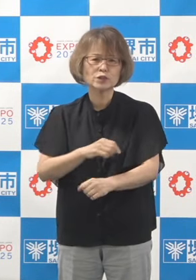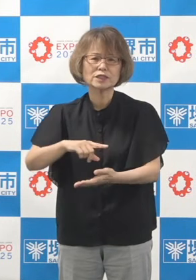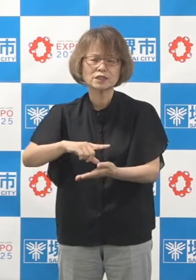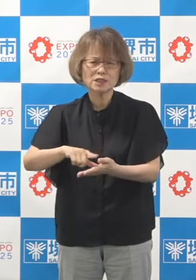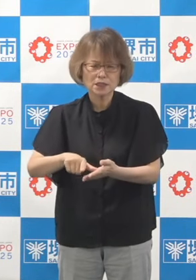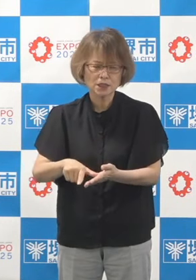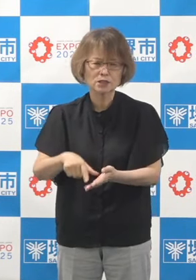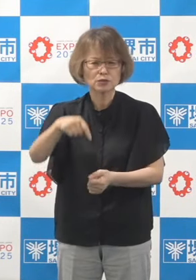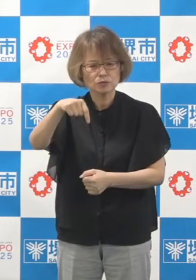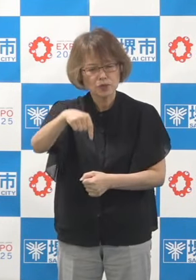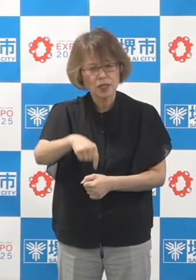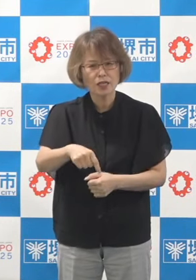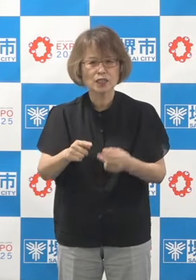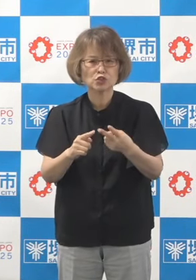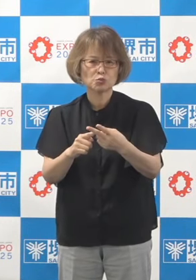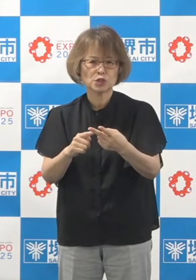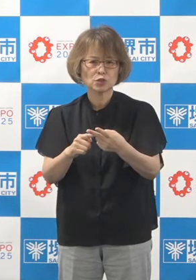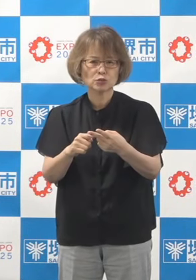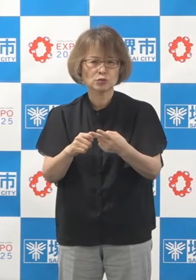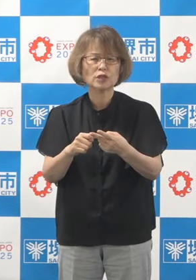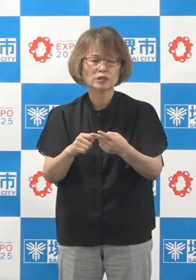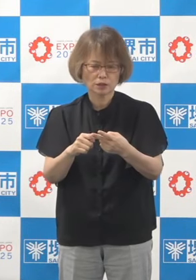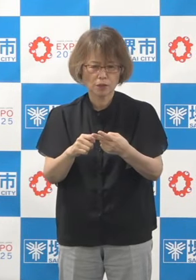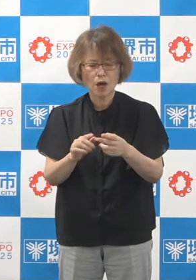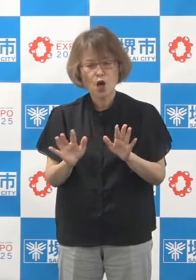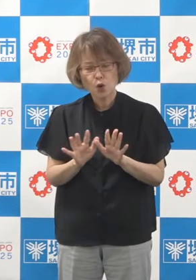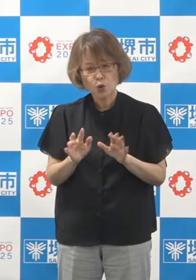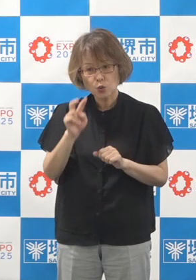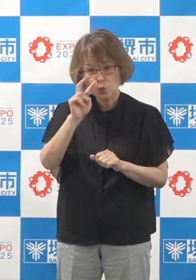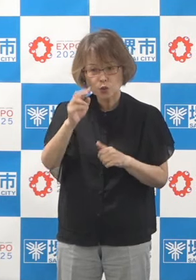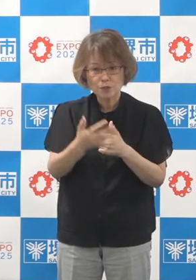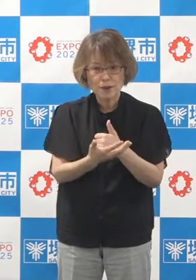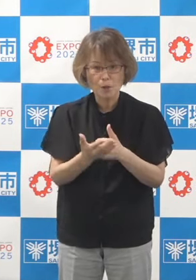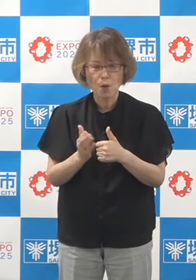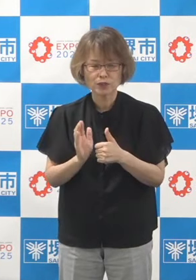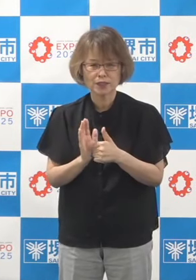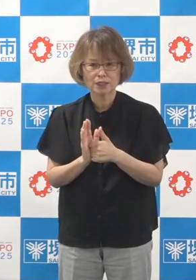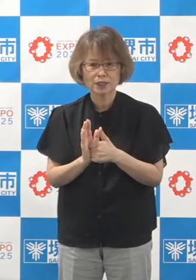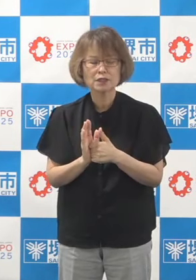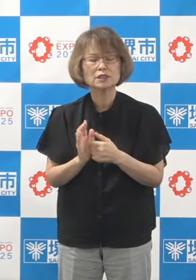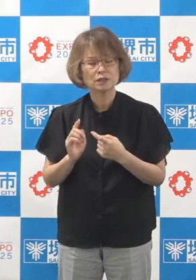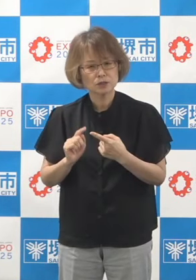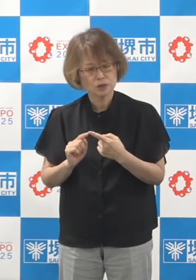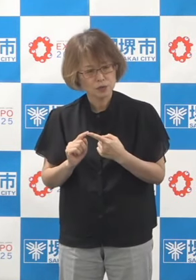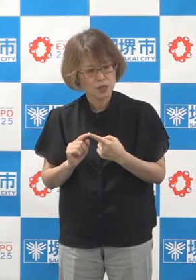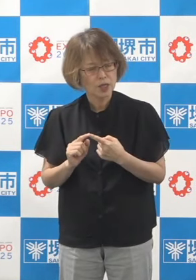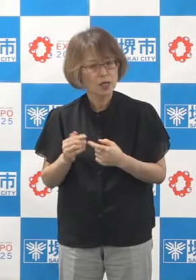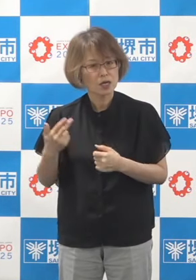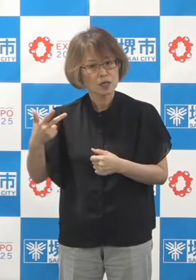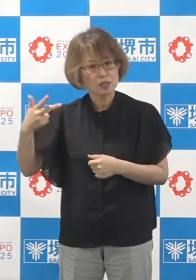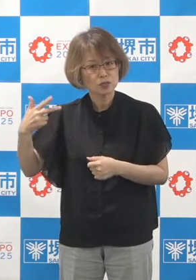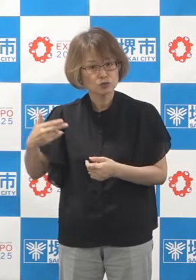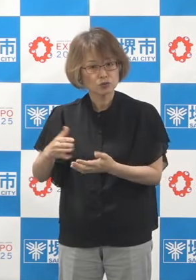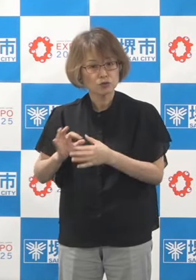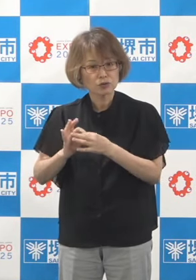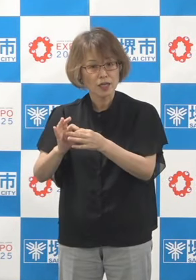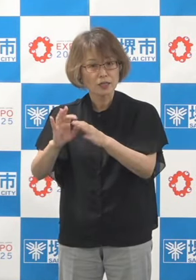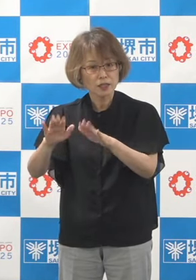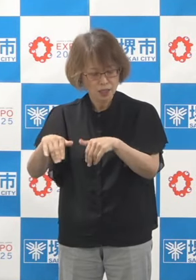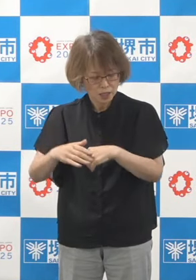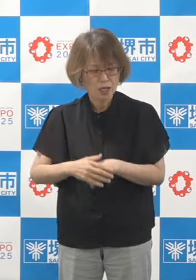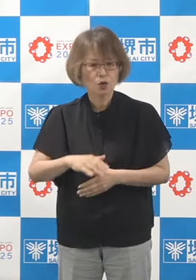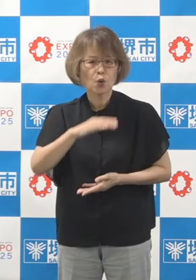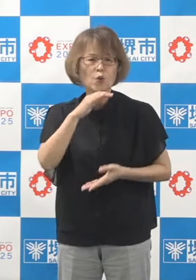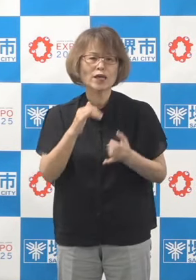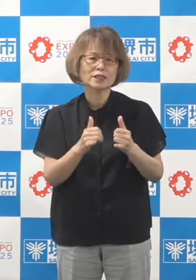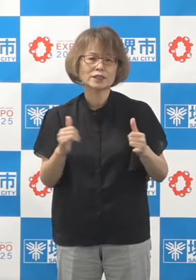便局としましては、子どもの見守りでありましたり、先週会見でお伝えしました高齢者の